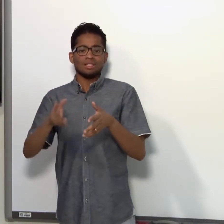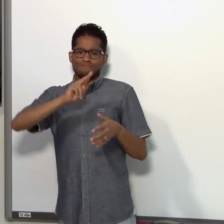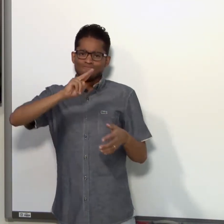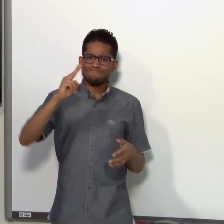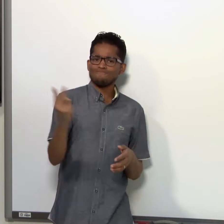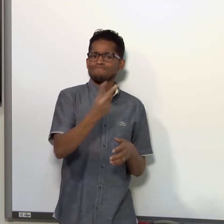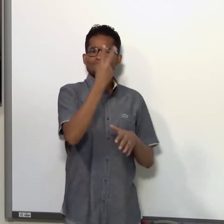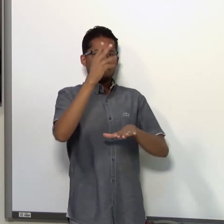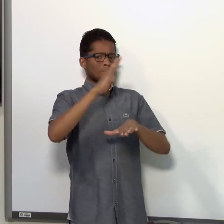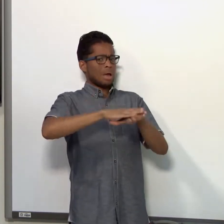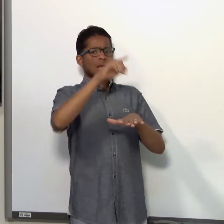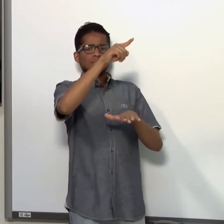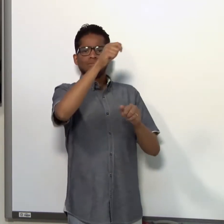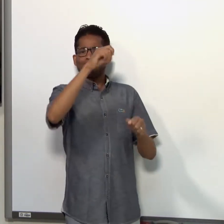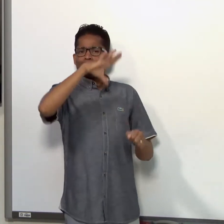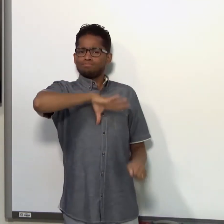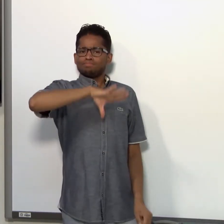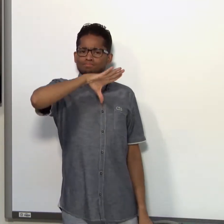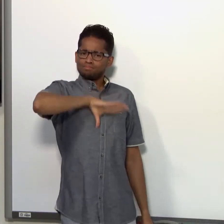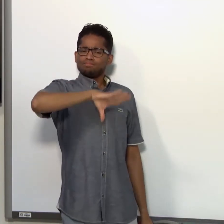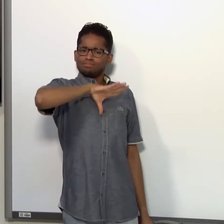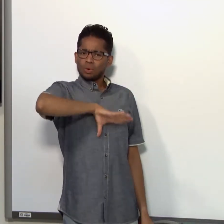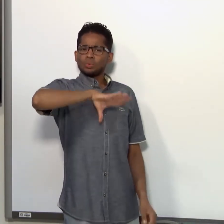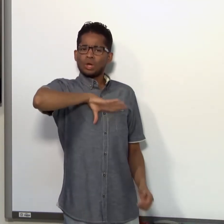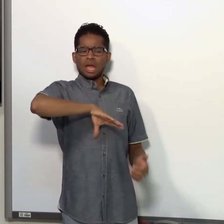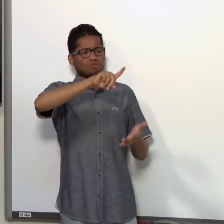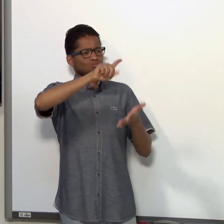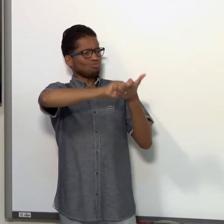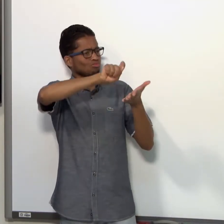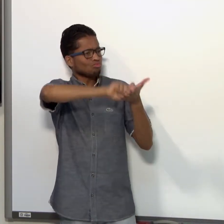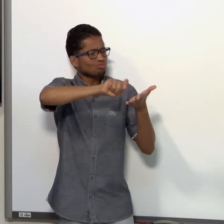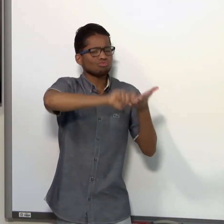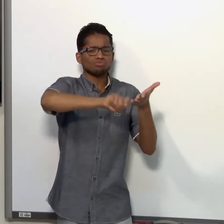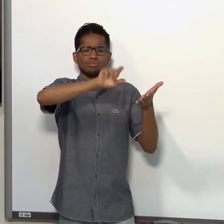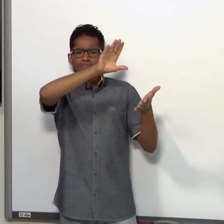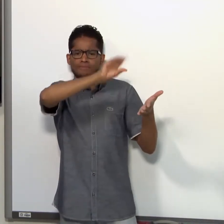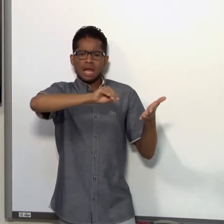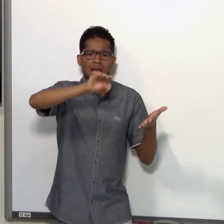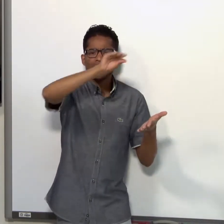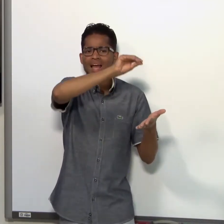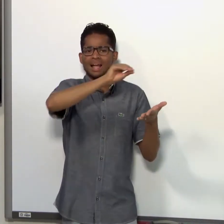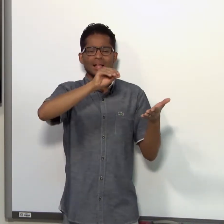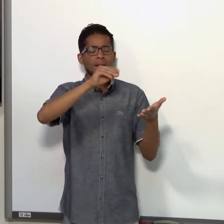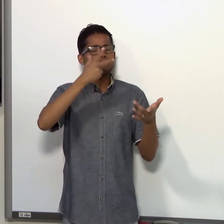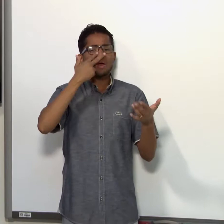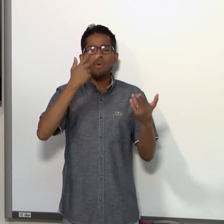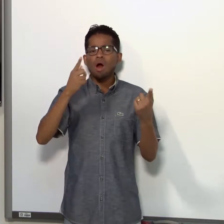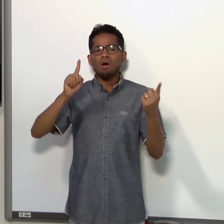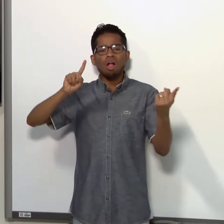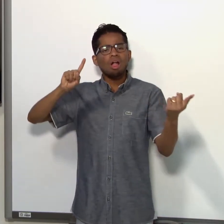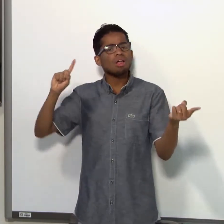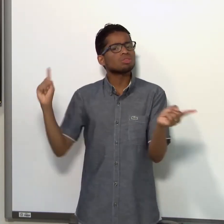inferiorizada. O foco é no português escrito ou falado. Então, há uma inversão.